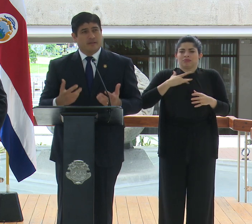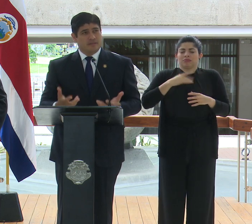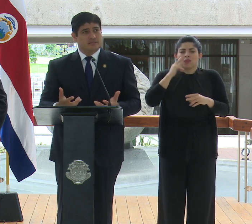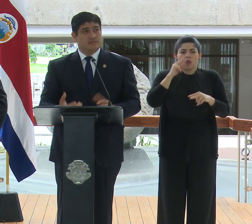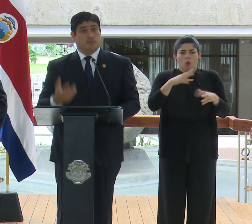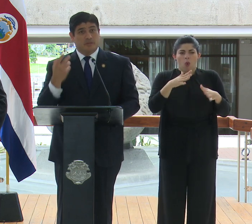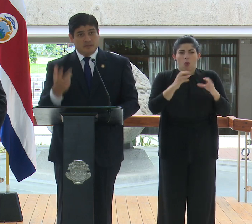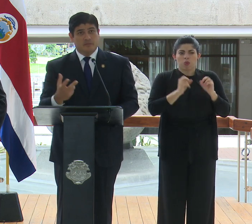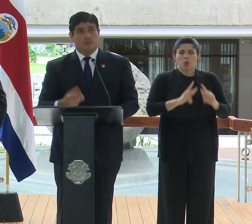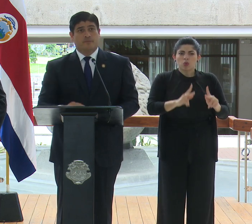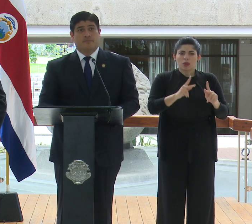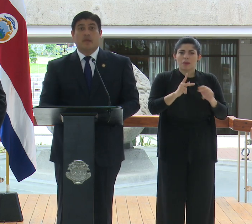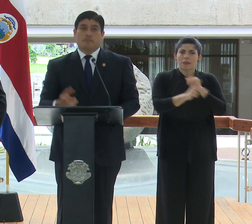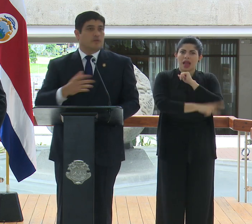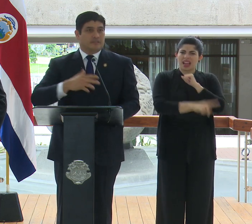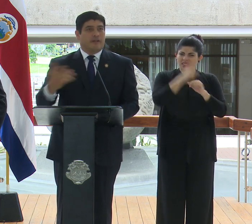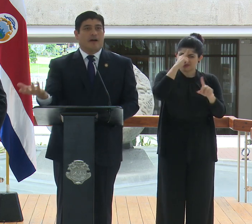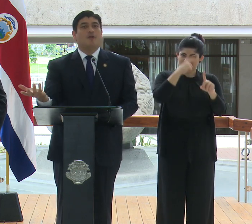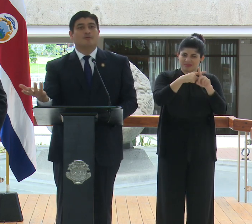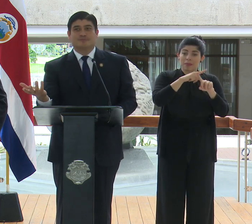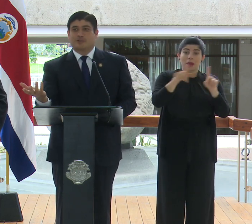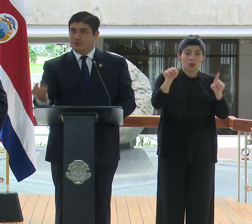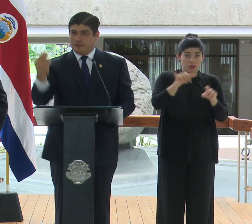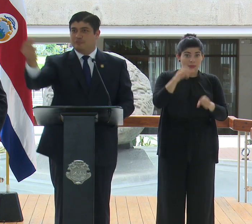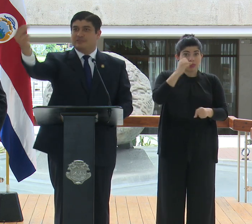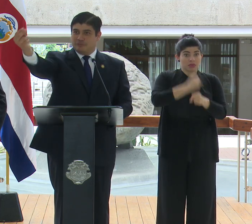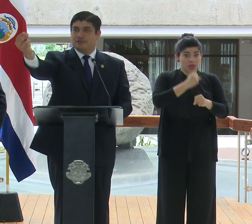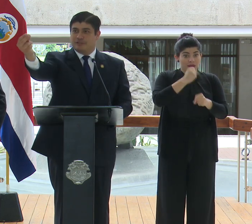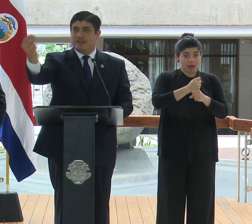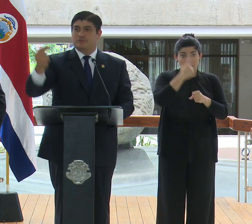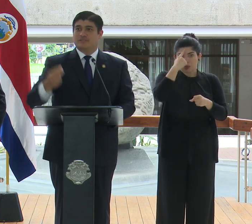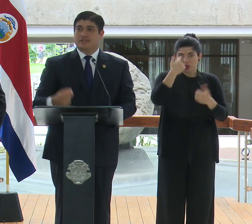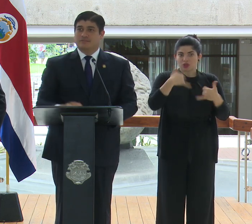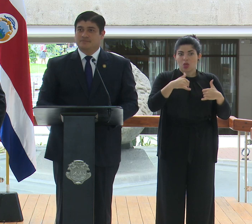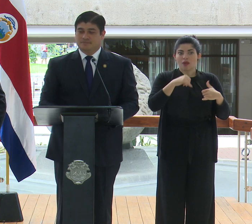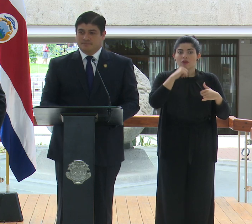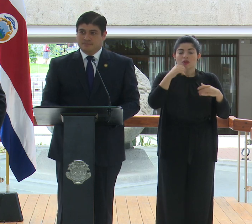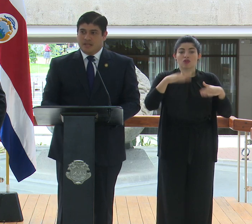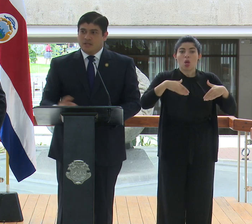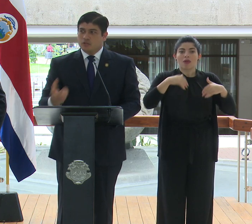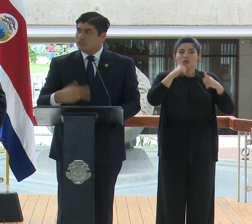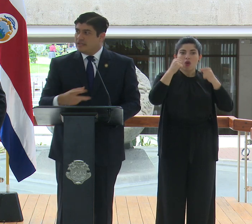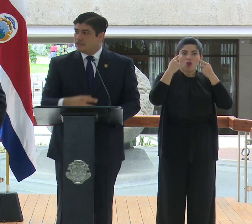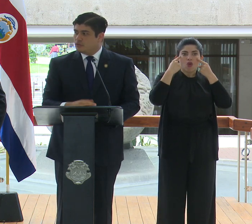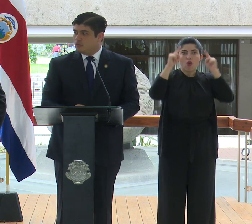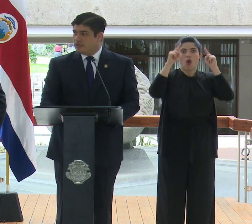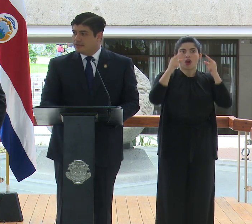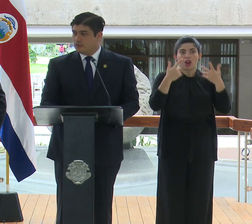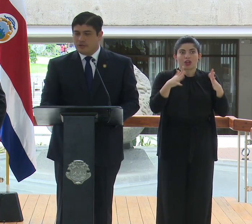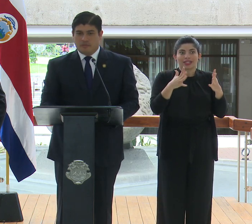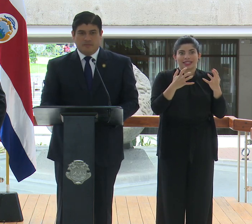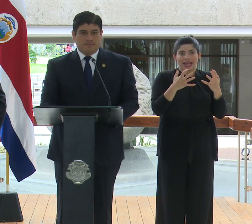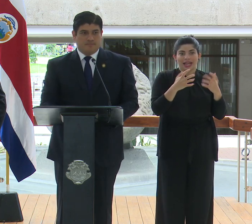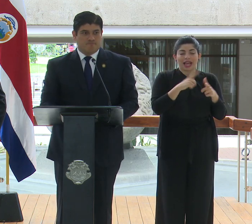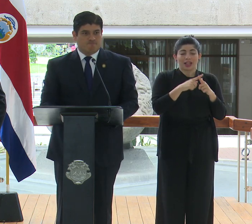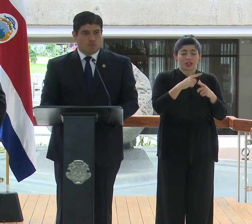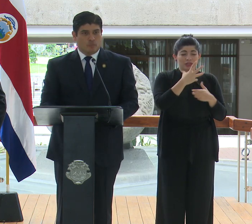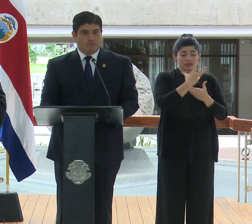oportunidad para el país, de optimismo, pero de trabajo, porque todavía no estamos donde queremos estar. Entonces yo tenía eso muy dentro